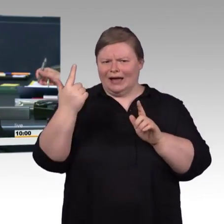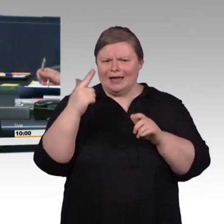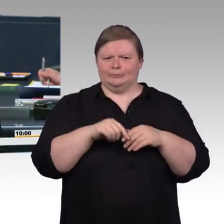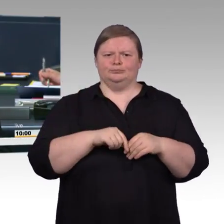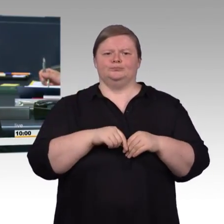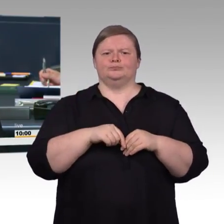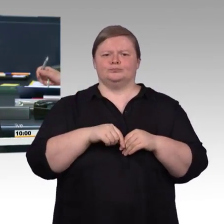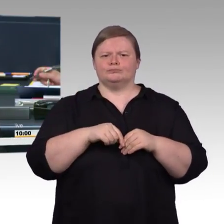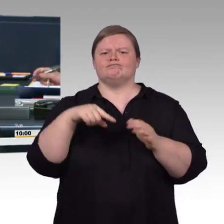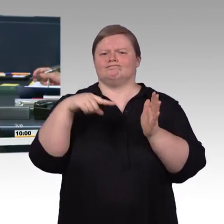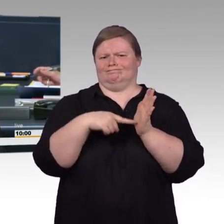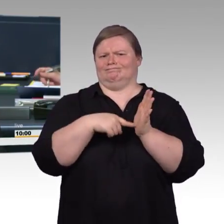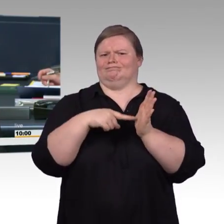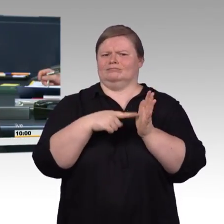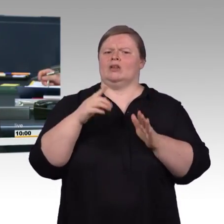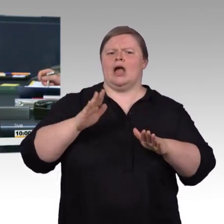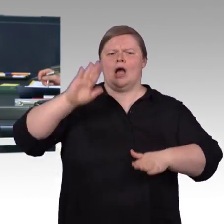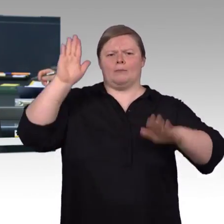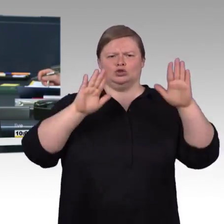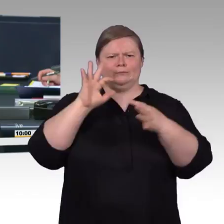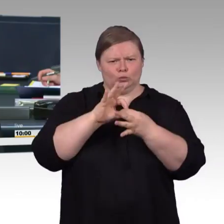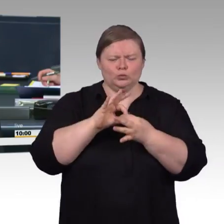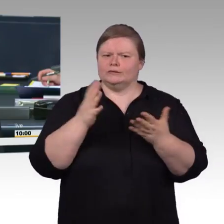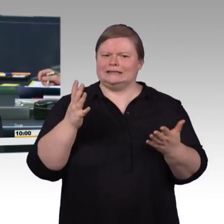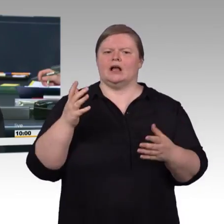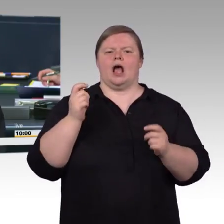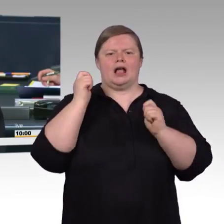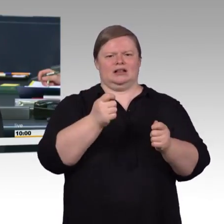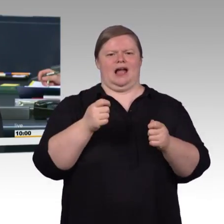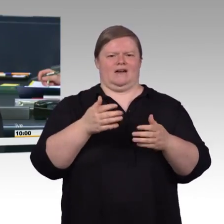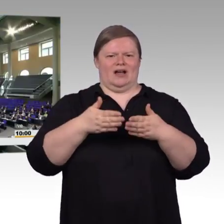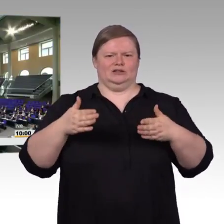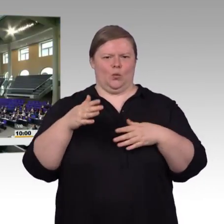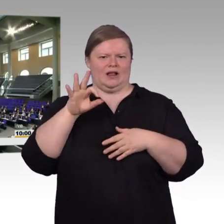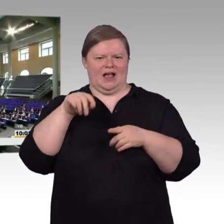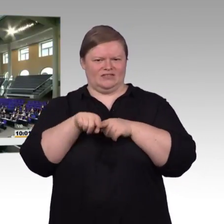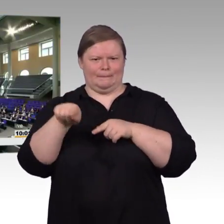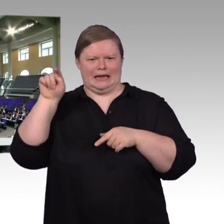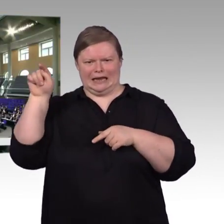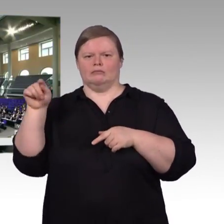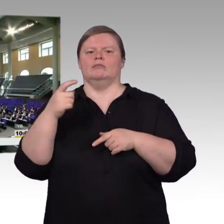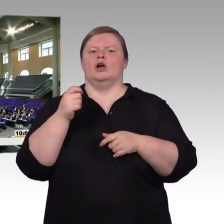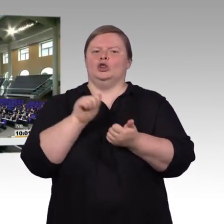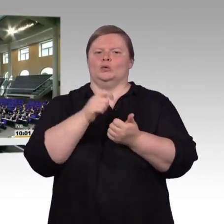Drucksache 2693 mit dem Titel Datenschutzgrundverordnung. Wer stimmt für diesen Antrag?